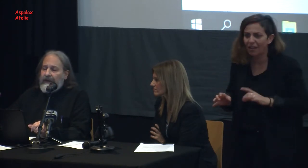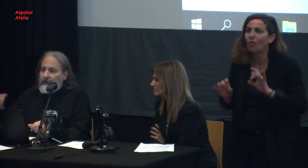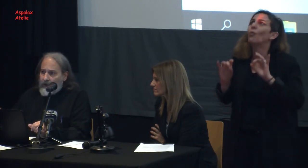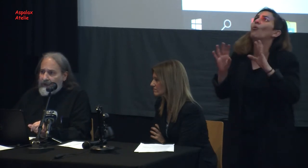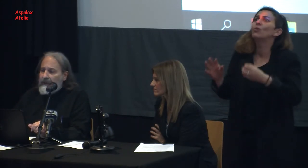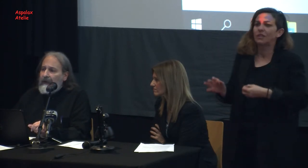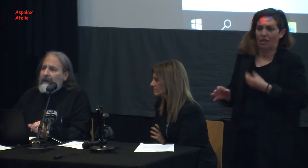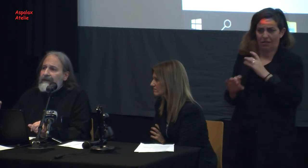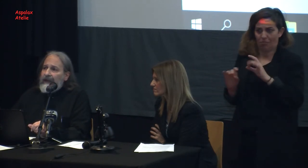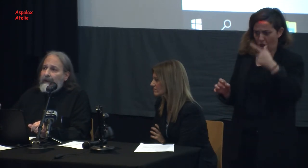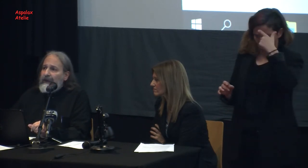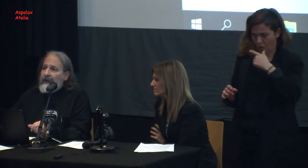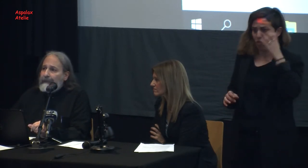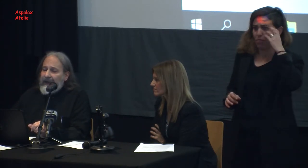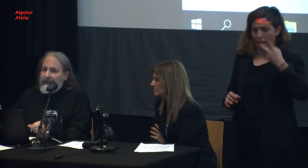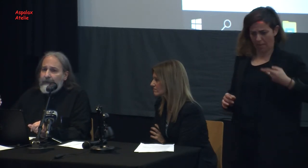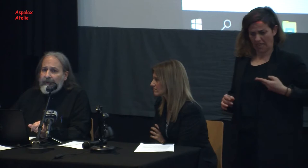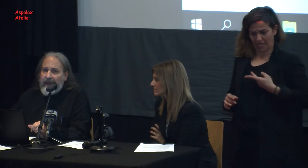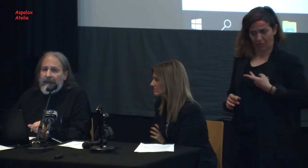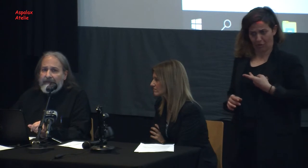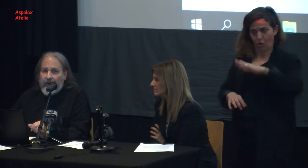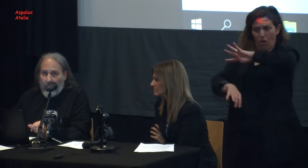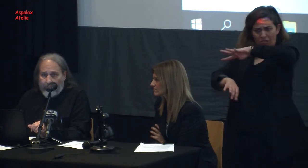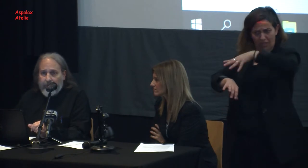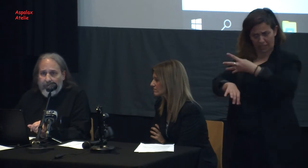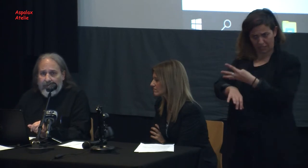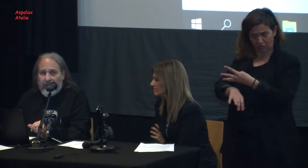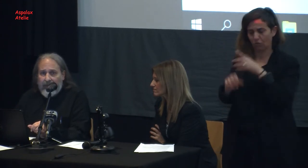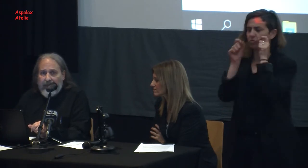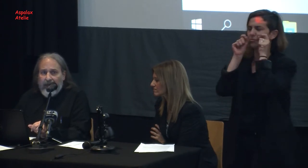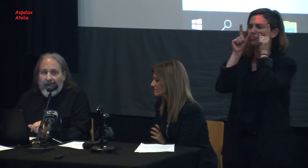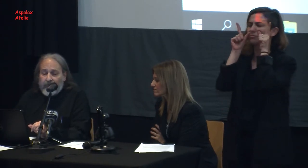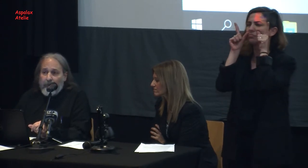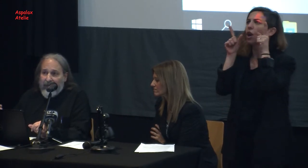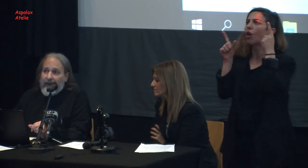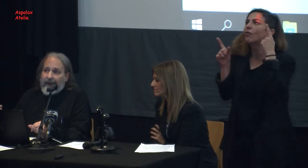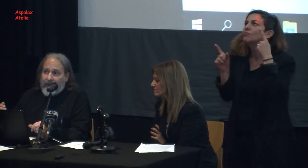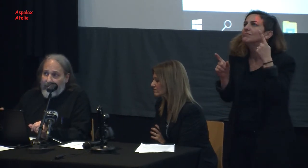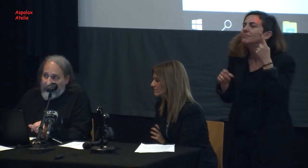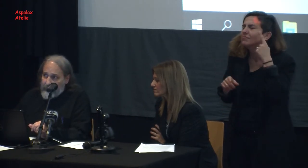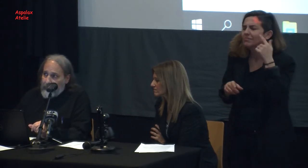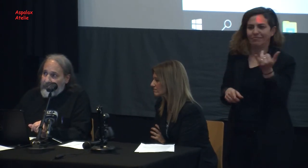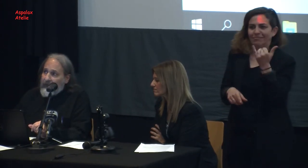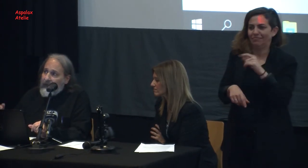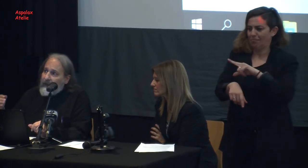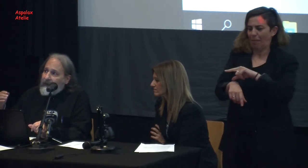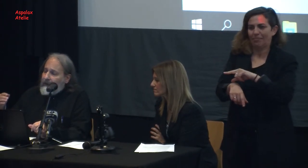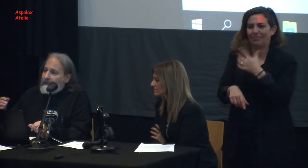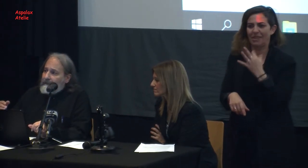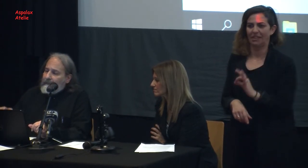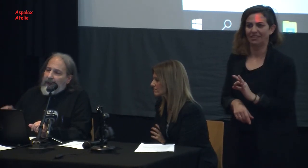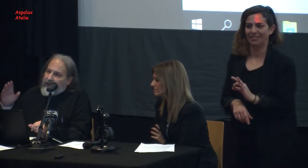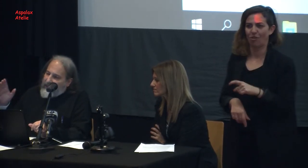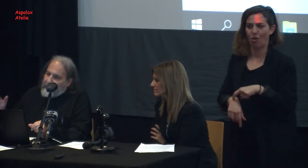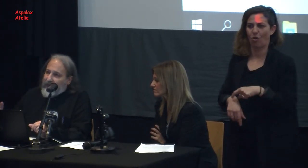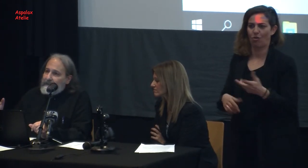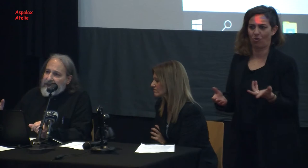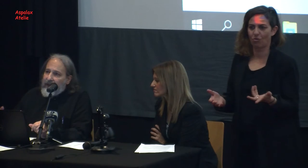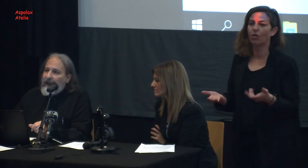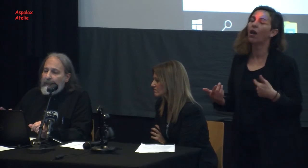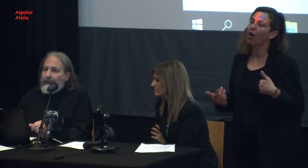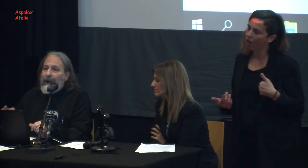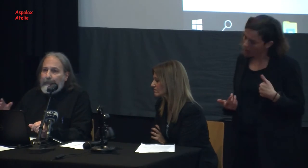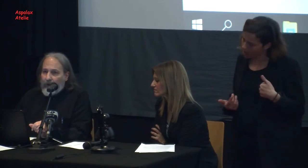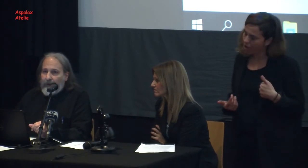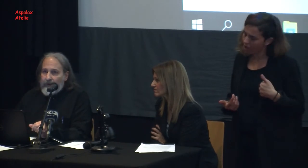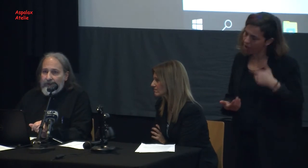από 4 ώρες σαν να μην είχε περάσει ούτε 1 δευτερόλεπτο. Αυτό με έκανε να καταλήξω ότι δεν υπάρχει